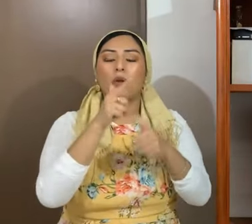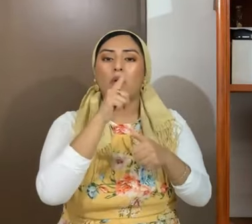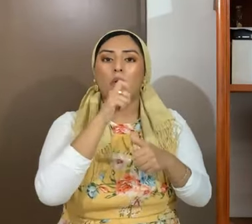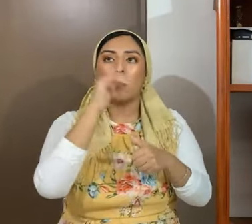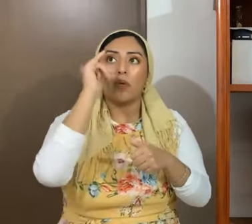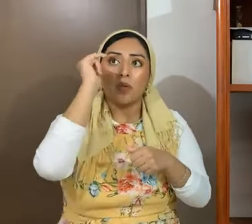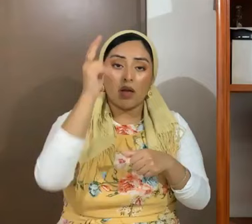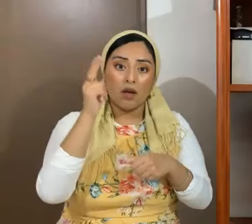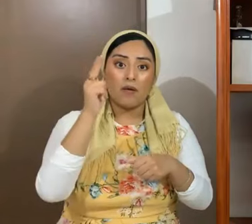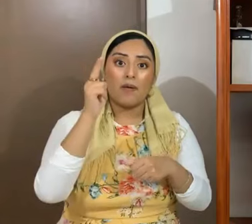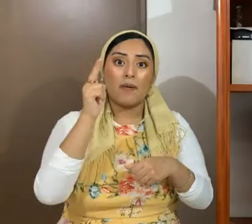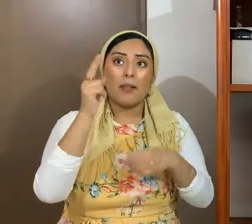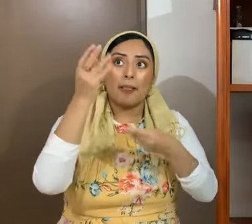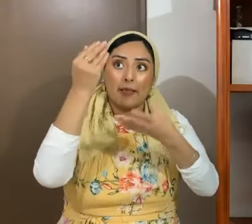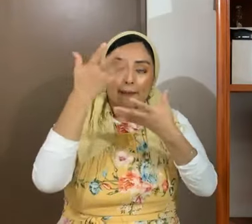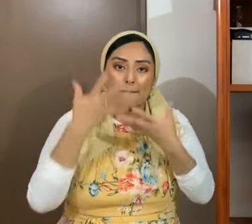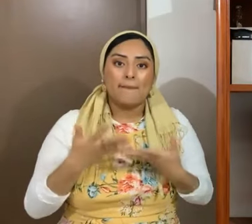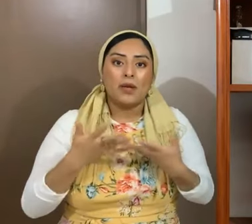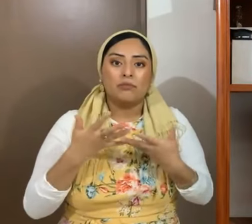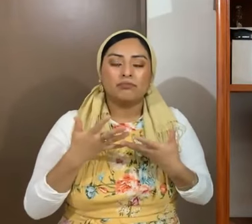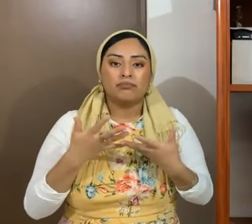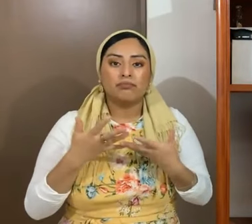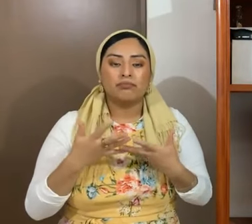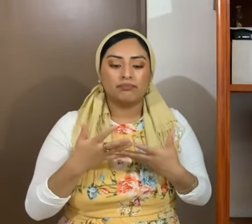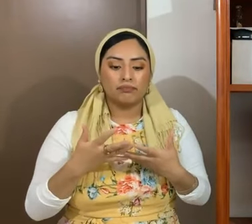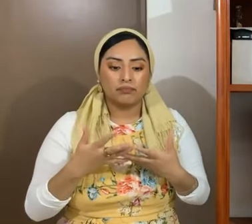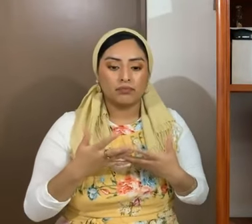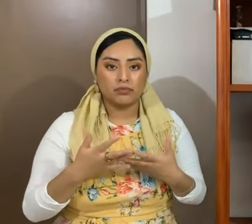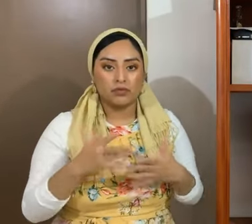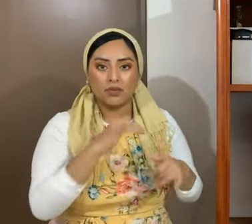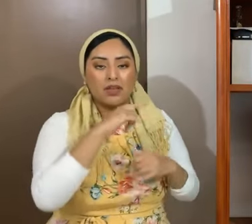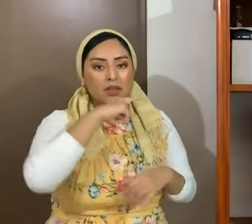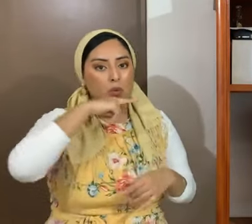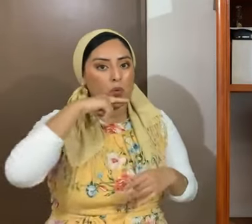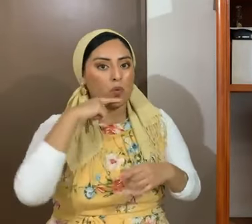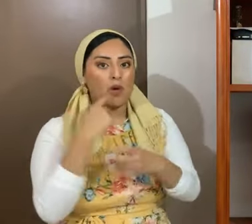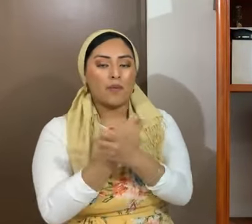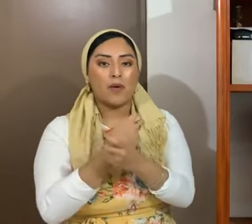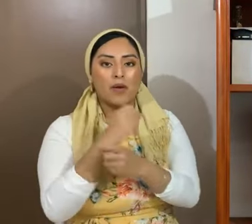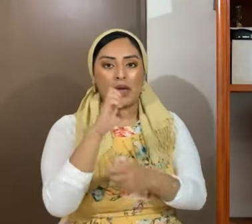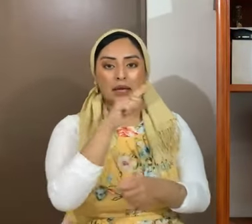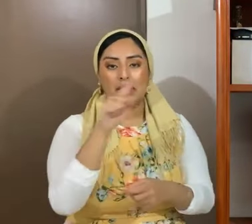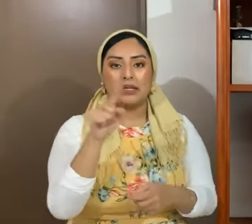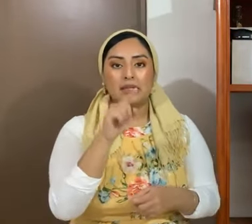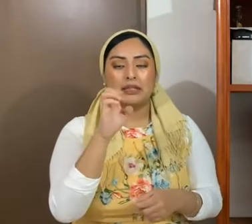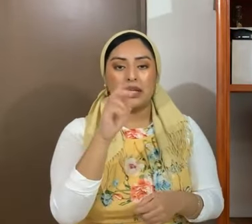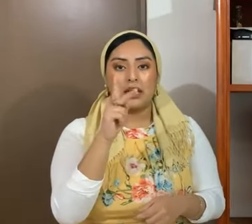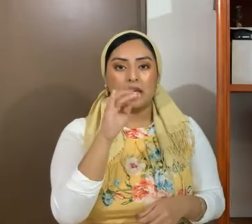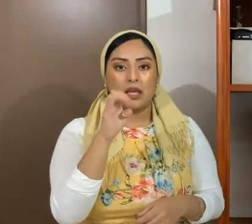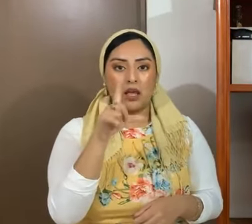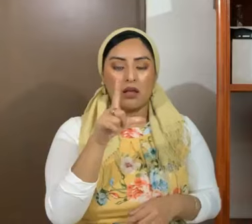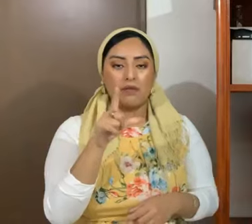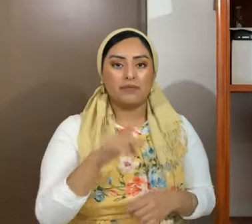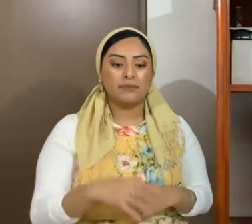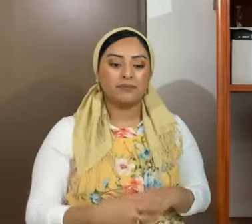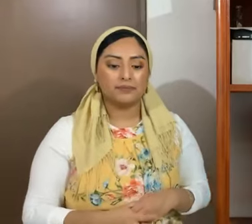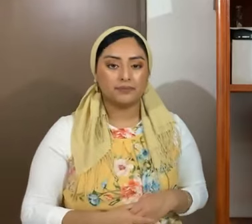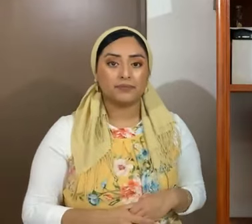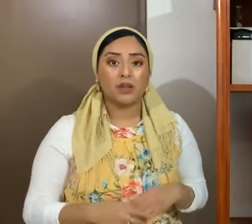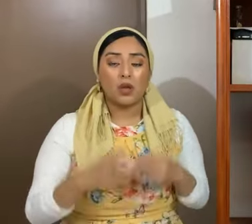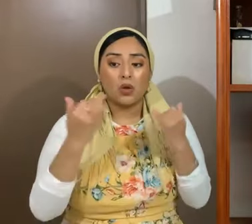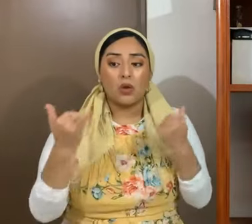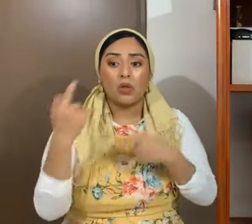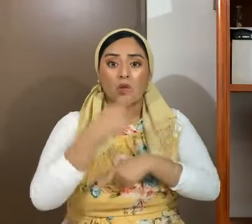Yahweh nos restauró, como en los huesos secos, en Ezequiel, ya lo saben, esa parte de la escritura.